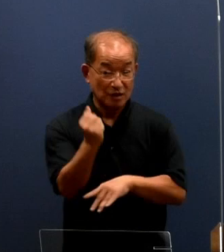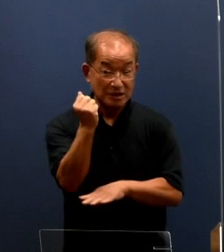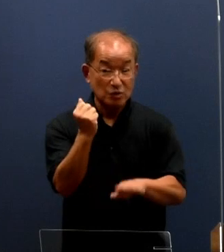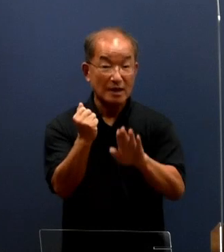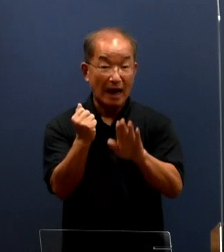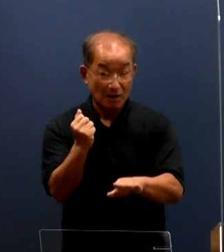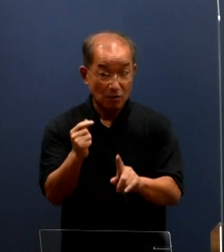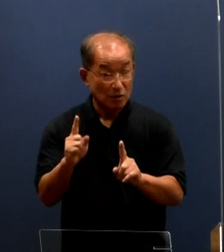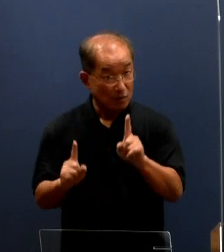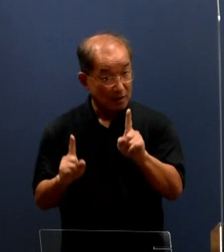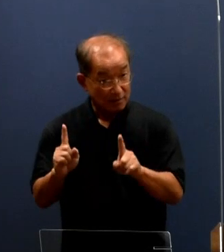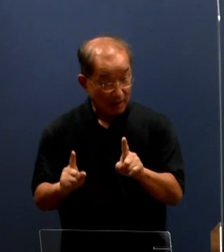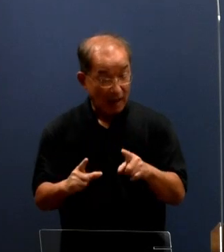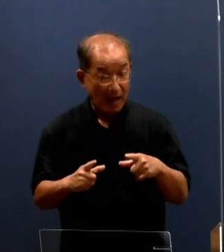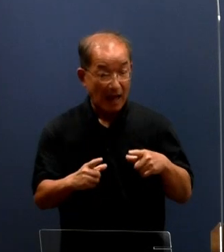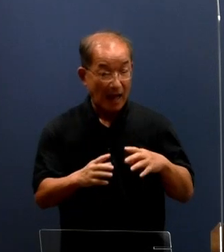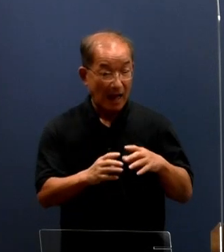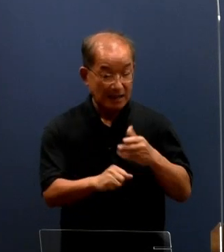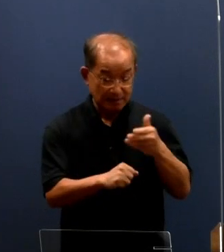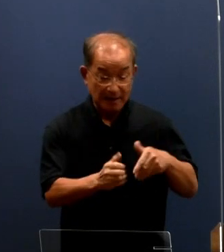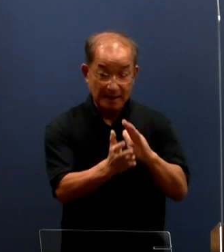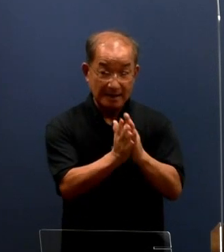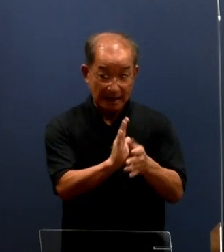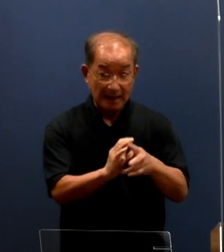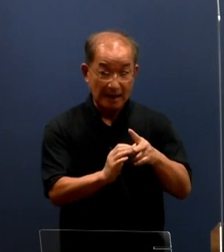かなんだっけな、